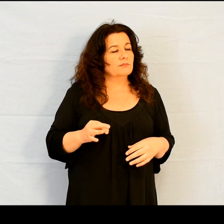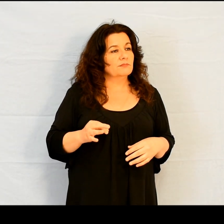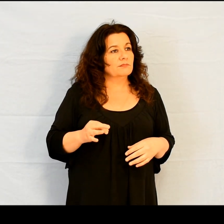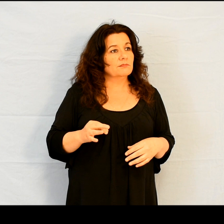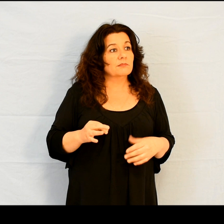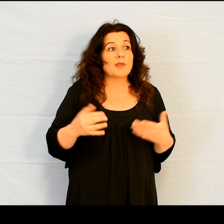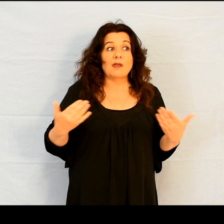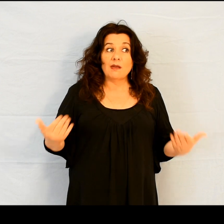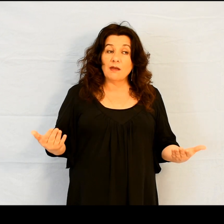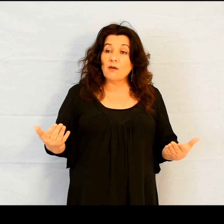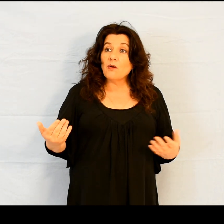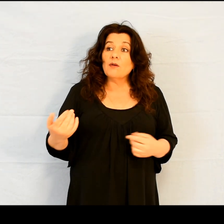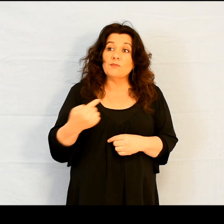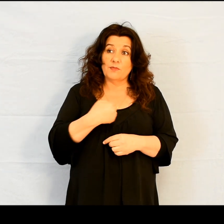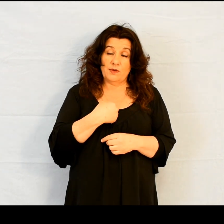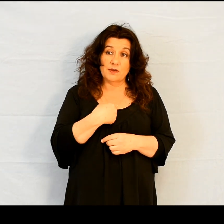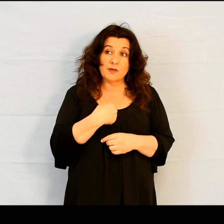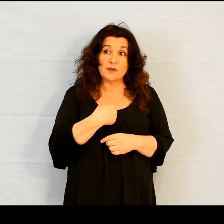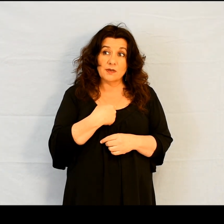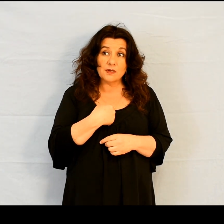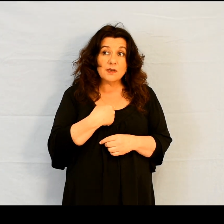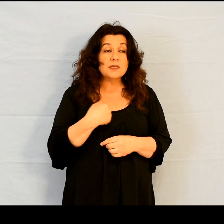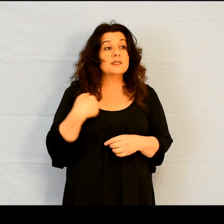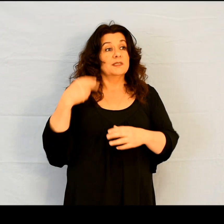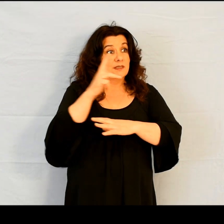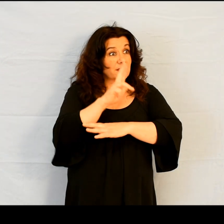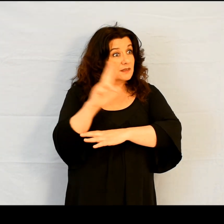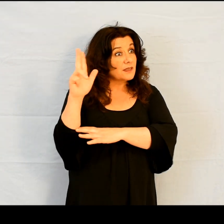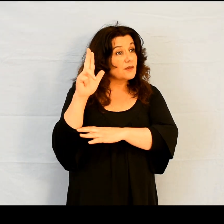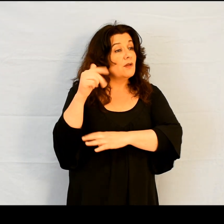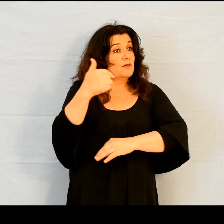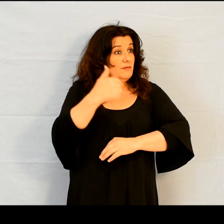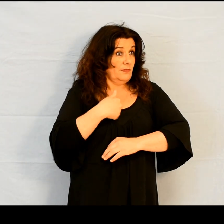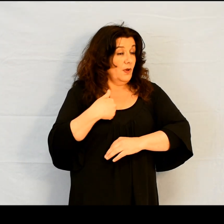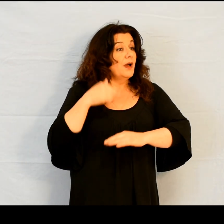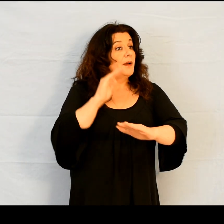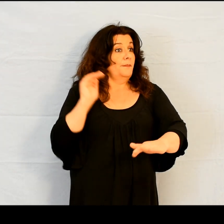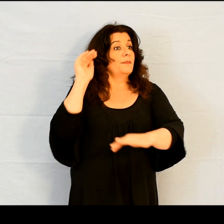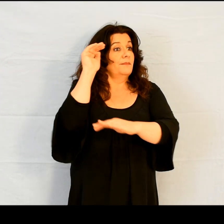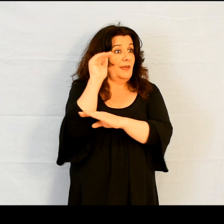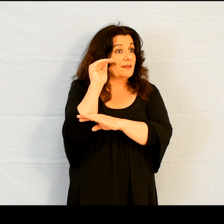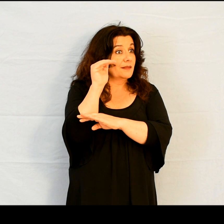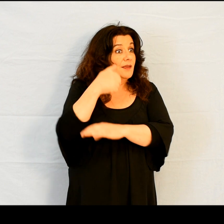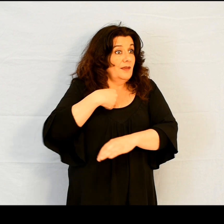Si donc moi, le Seigneur et Maître, je vous ai lavé les pieds,